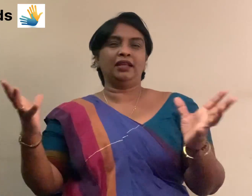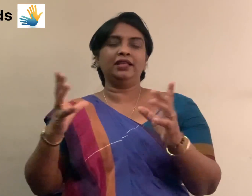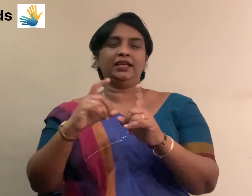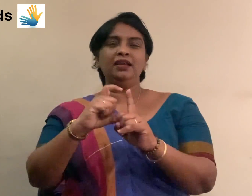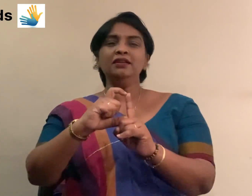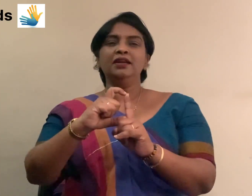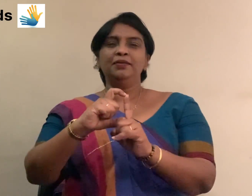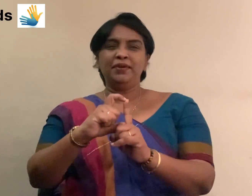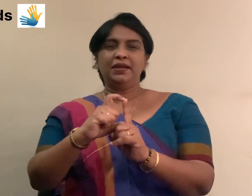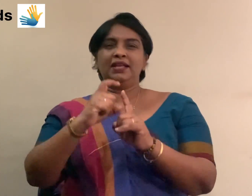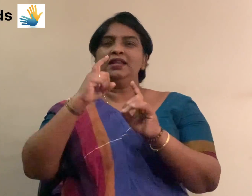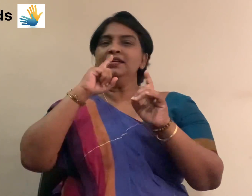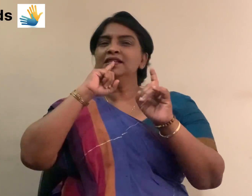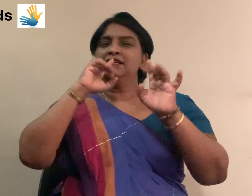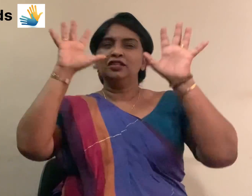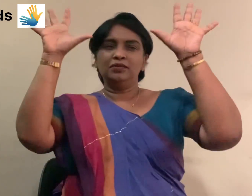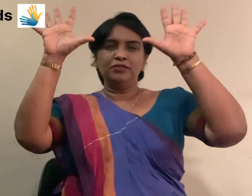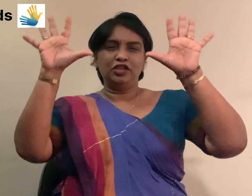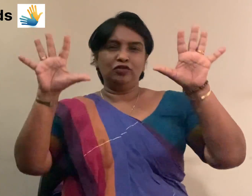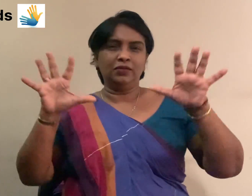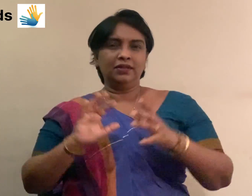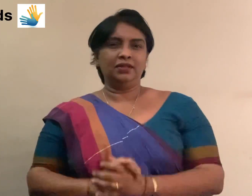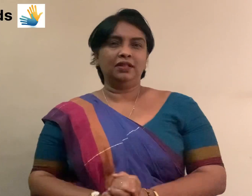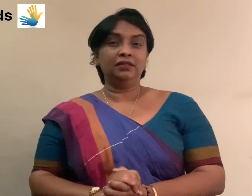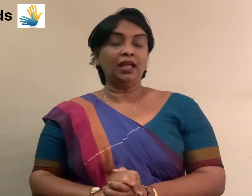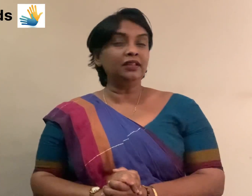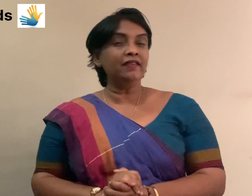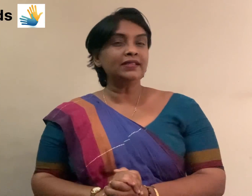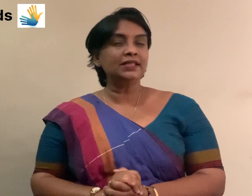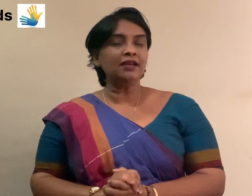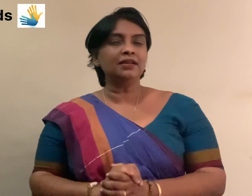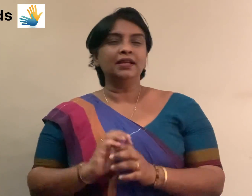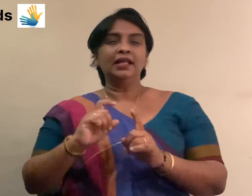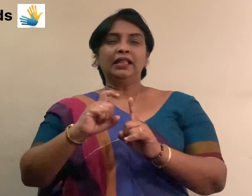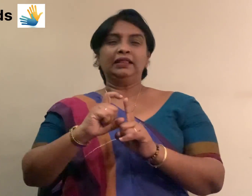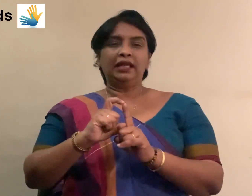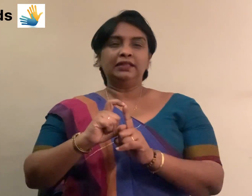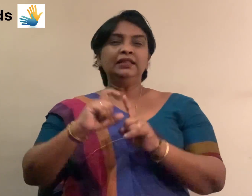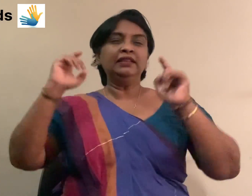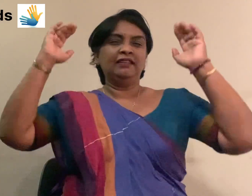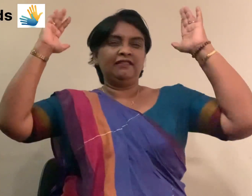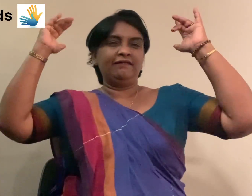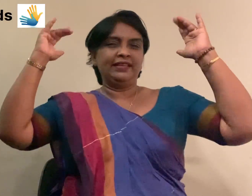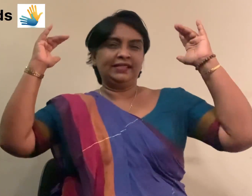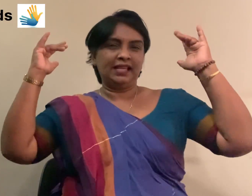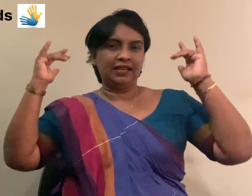එකක්. මේ කළා මීදුම. තද වෙස්සක්. තද වෙස්සක්.